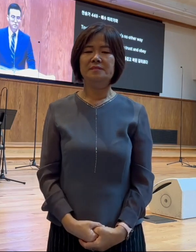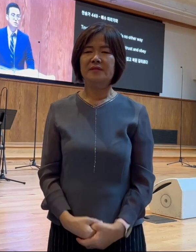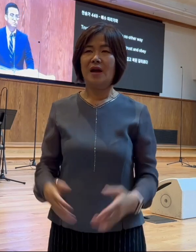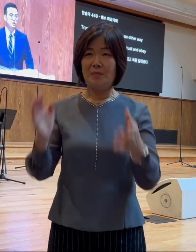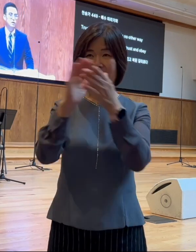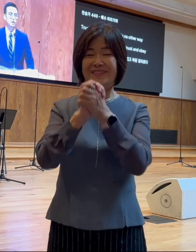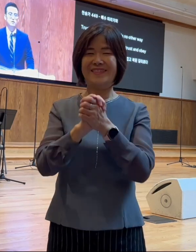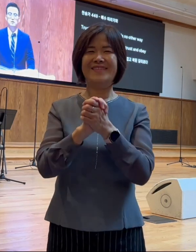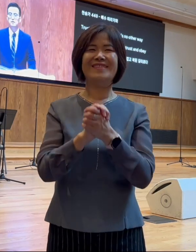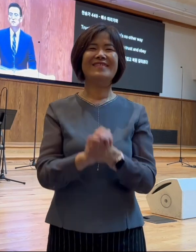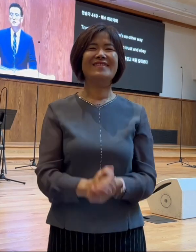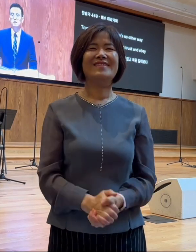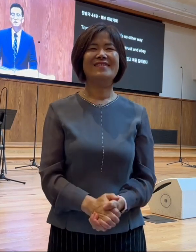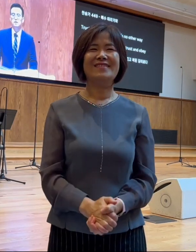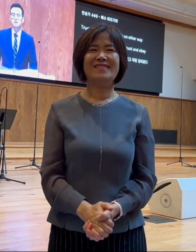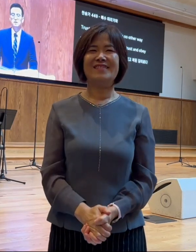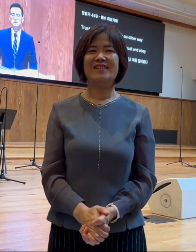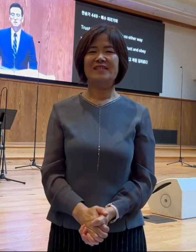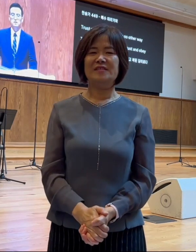아멘이십니까?